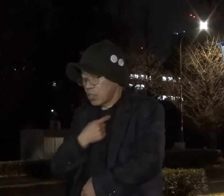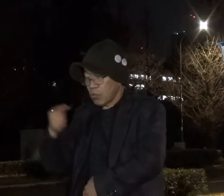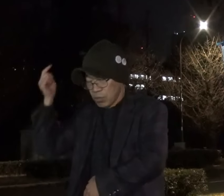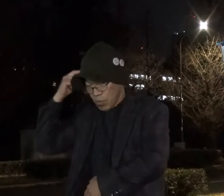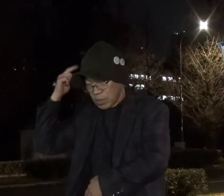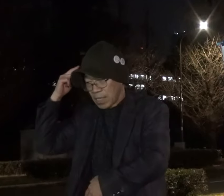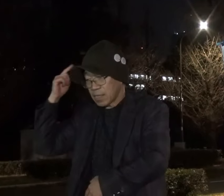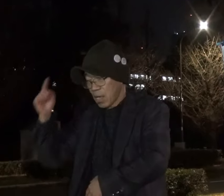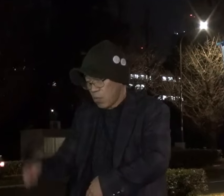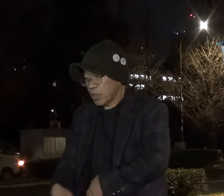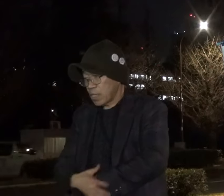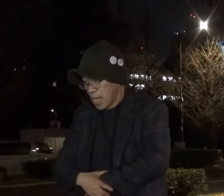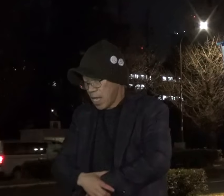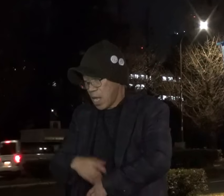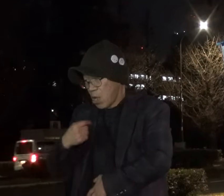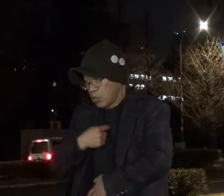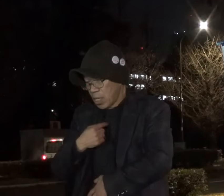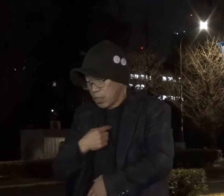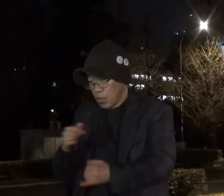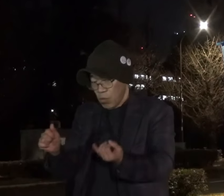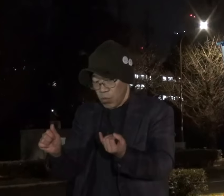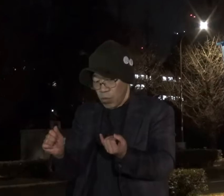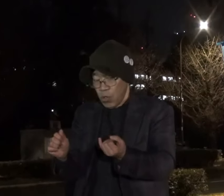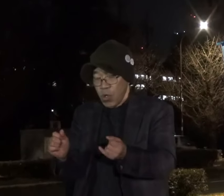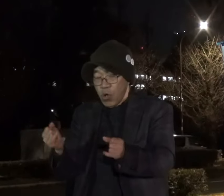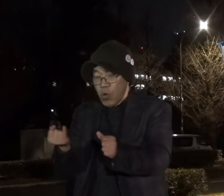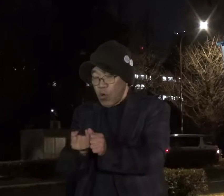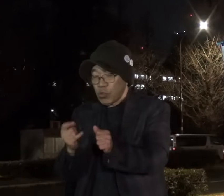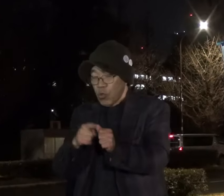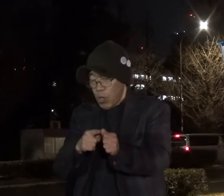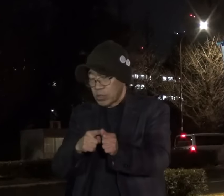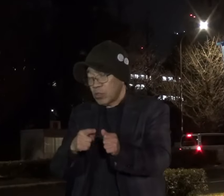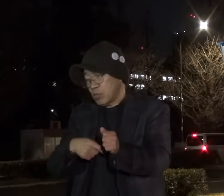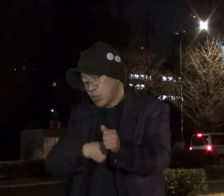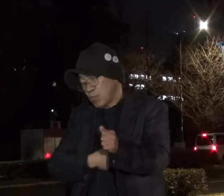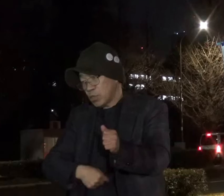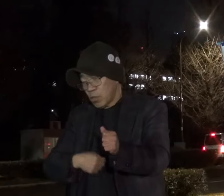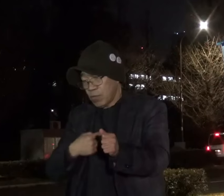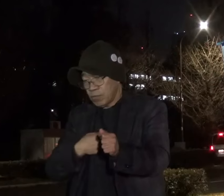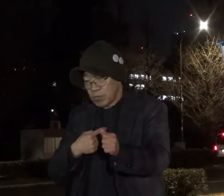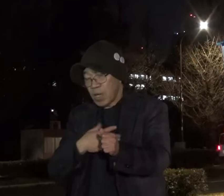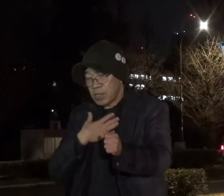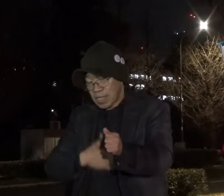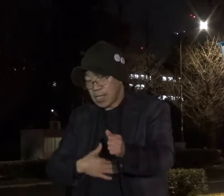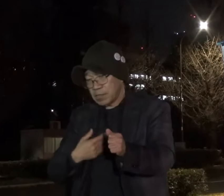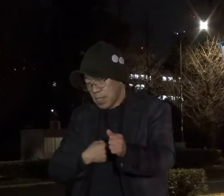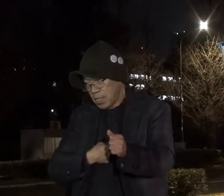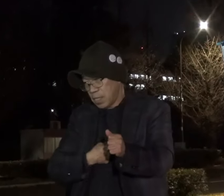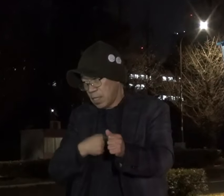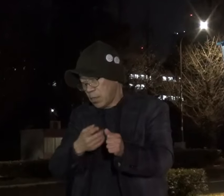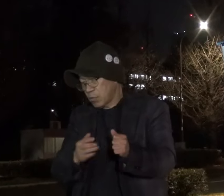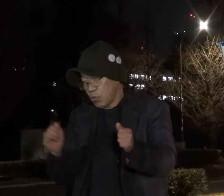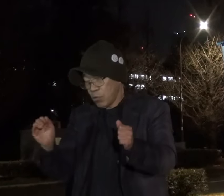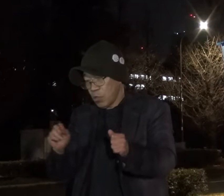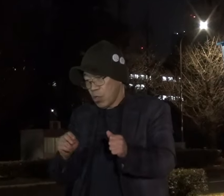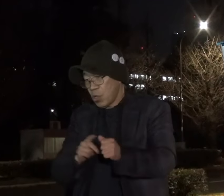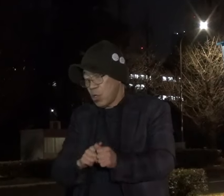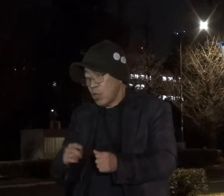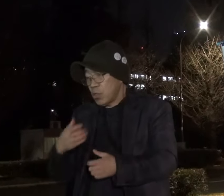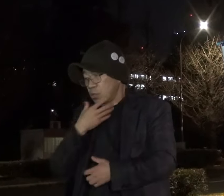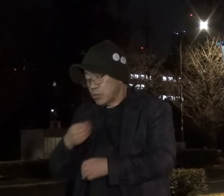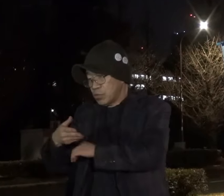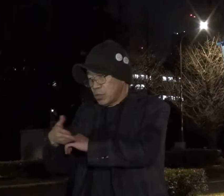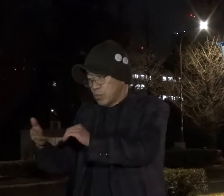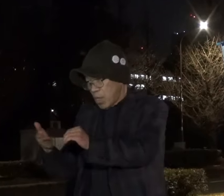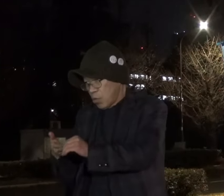。夫は 私のそんな思いを汲んでくれて、もともと出張の多い仕事ということもあり、福島の営